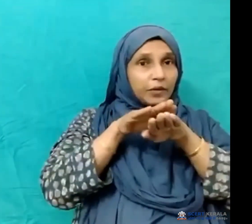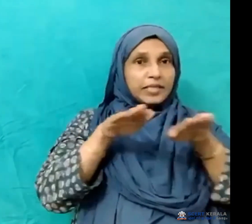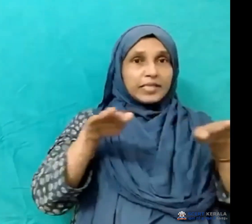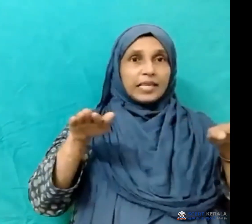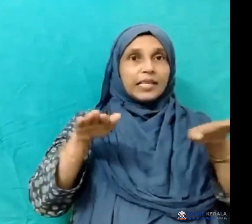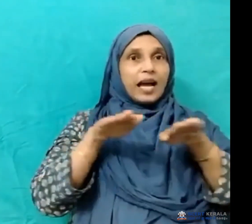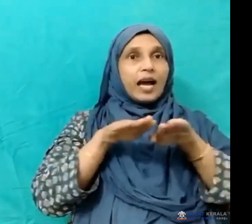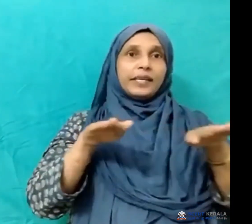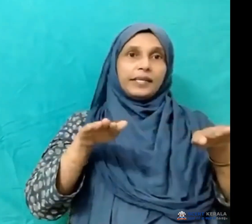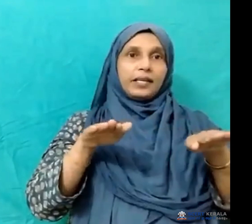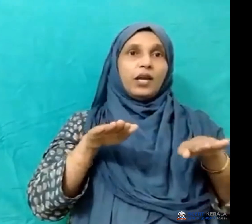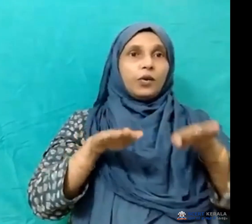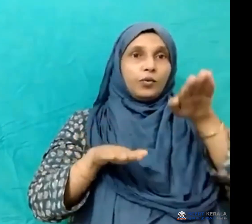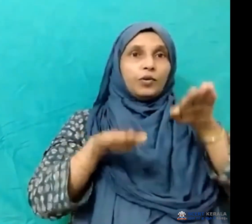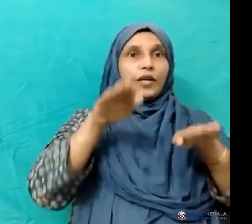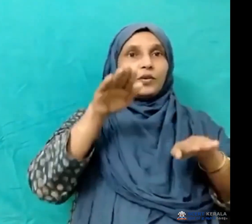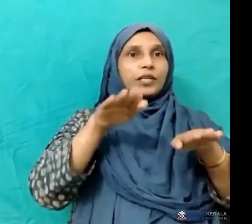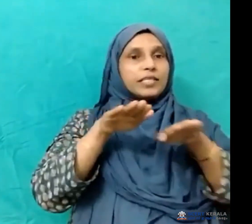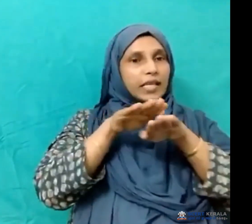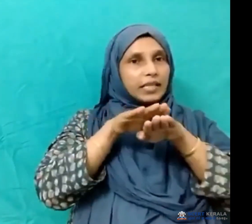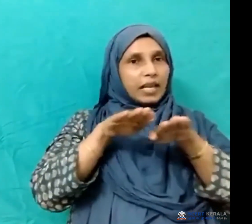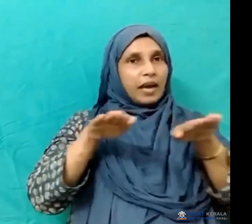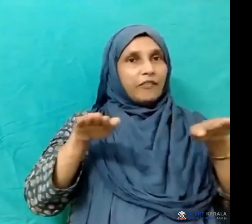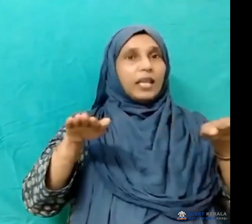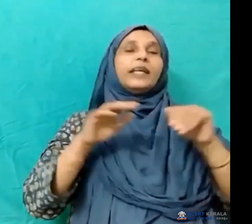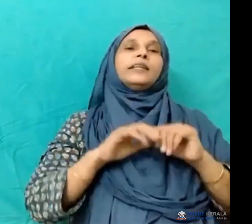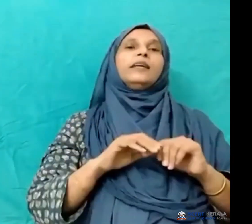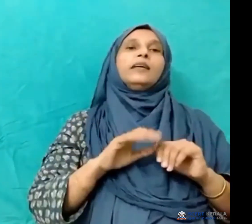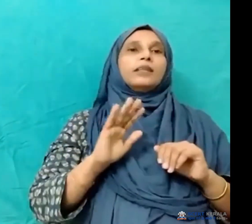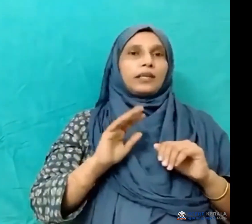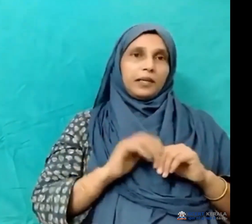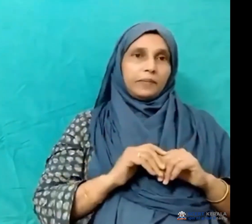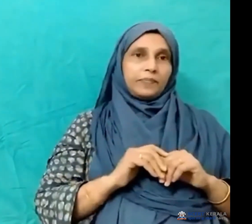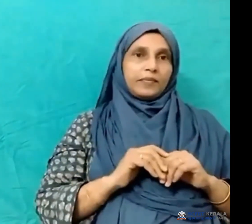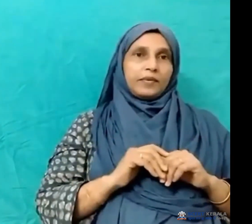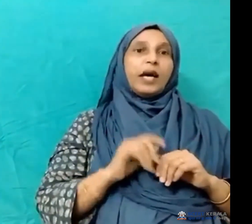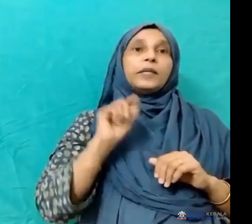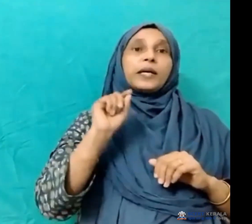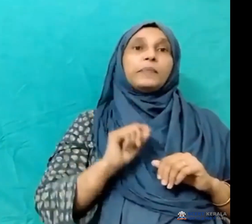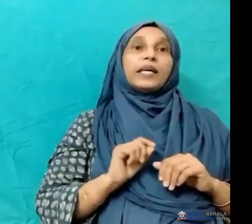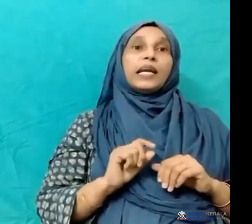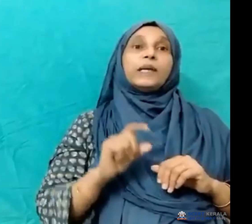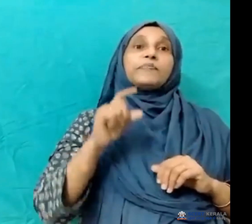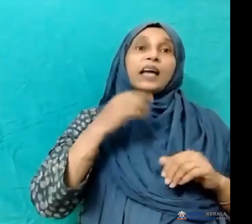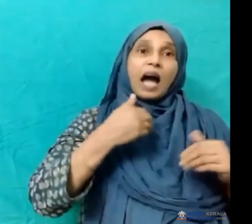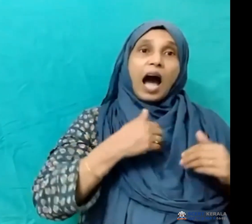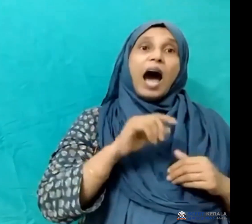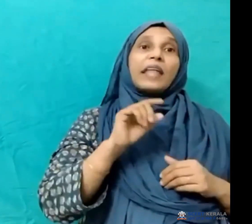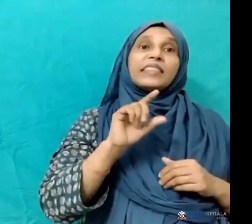ഒരു ശരിയായ രീതിയിൽ കൂടുകയോ കുറയോ ചെയ്യാതെ ലെവലായിട്ട് നിൽക്കണം. അതിന് പറയുന്ന പേരാണ്